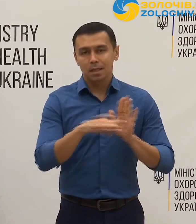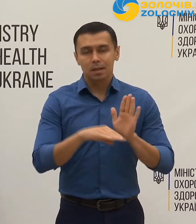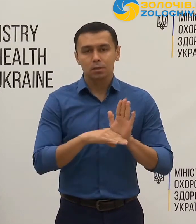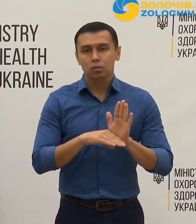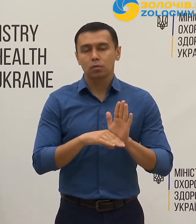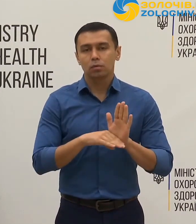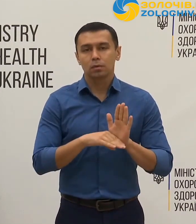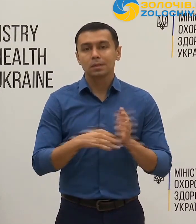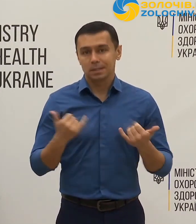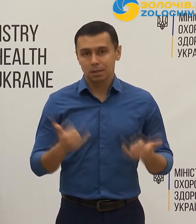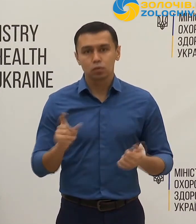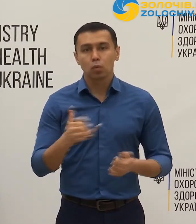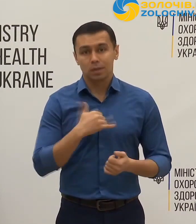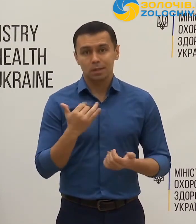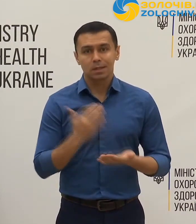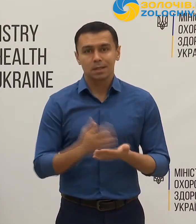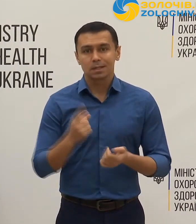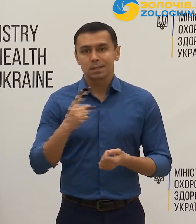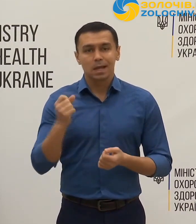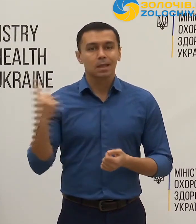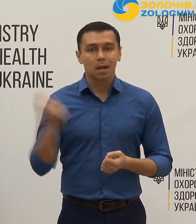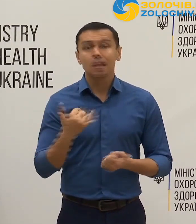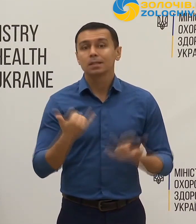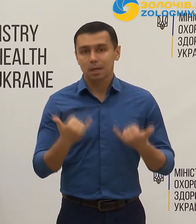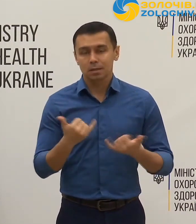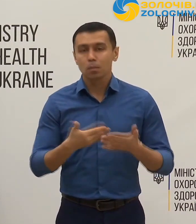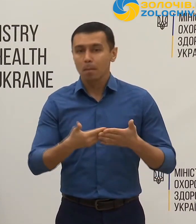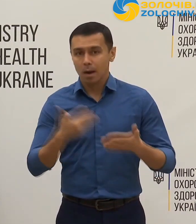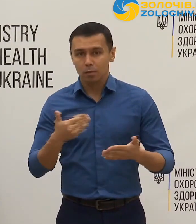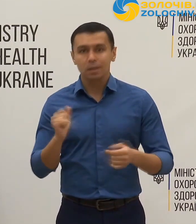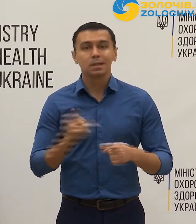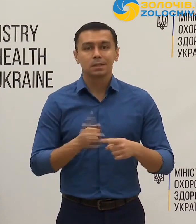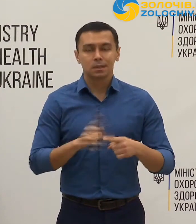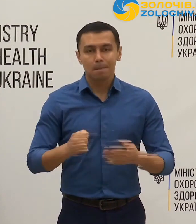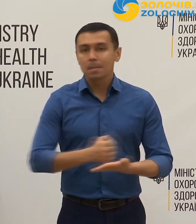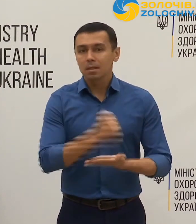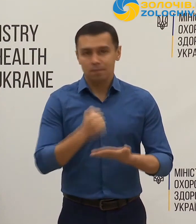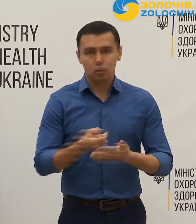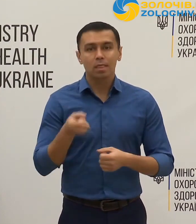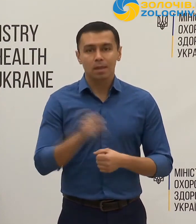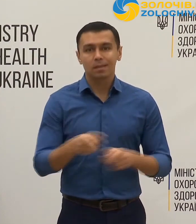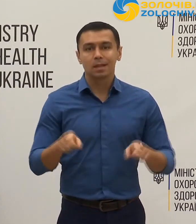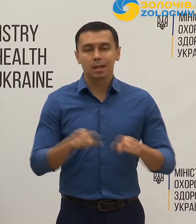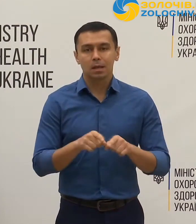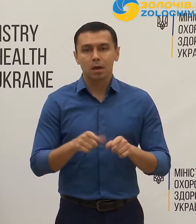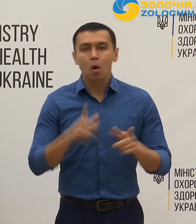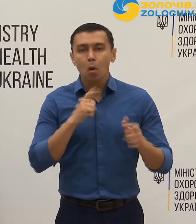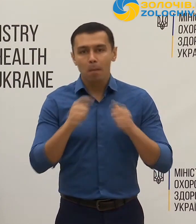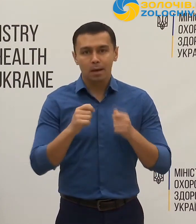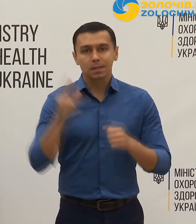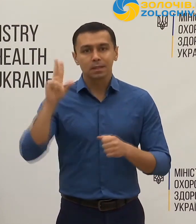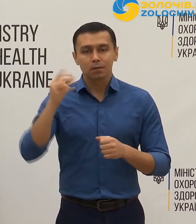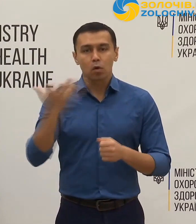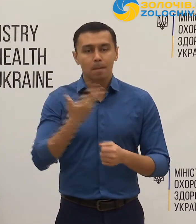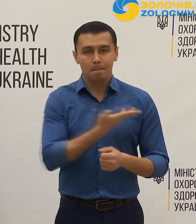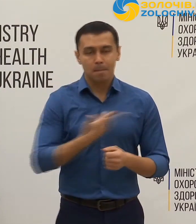статистикою, тобто зараз, що в нас є за тиждень. Але зараз попередньо, і це підтверджують навіть такі обережні цифри, коли